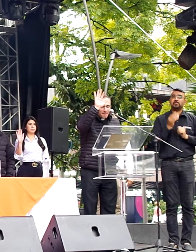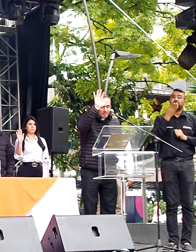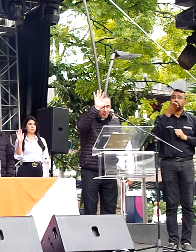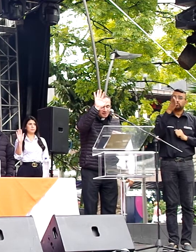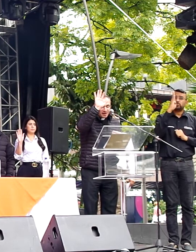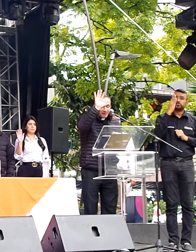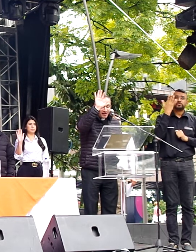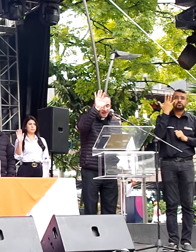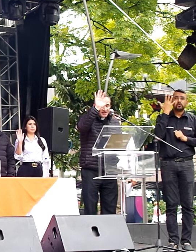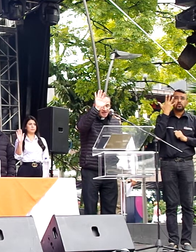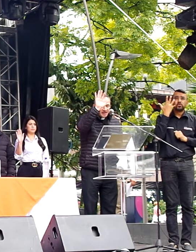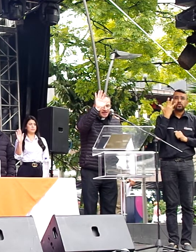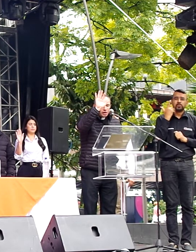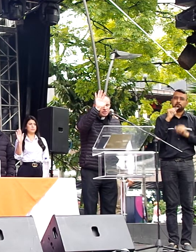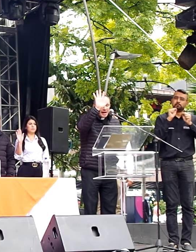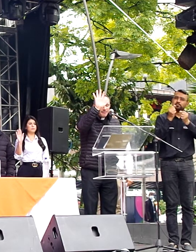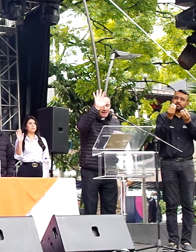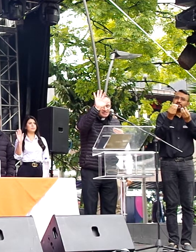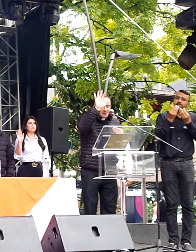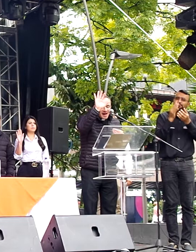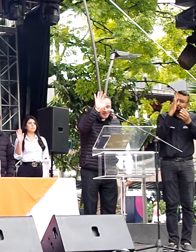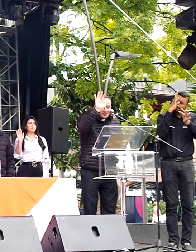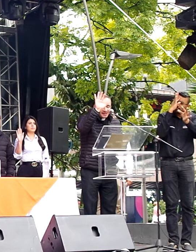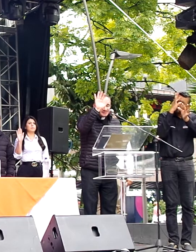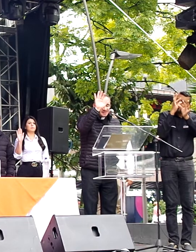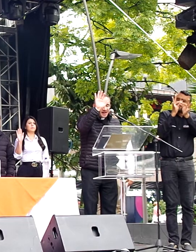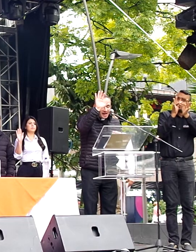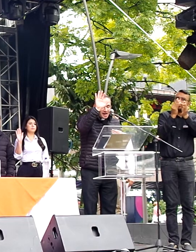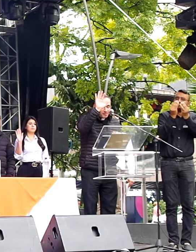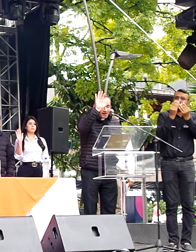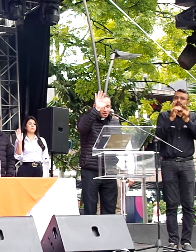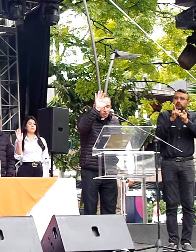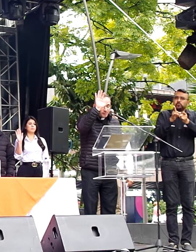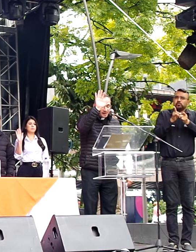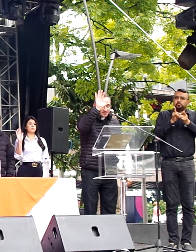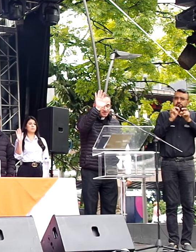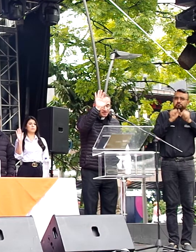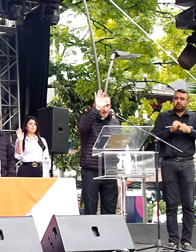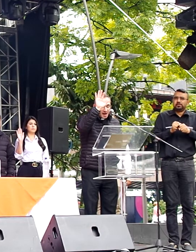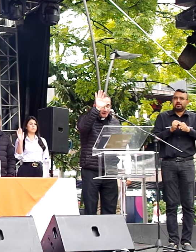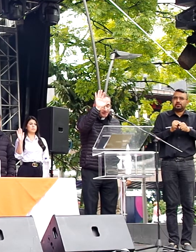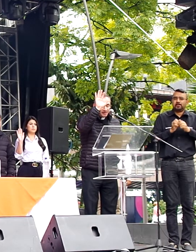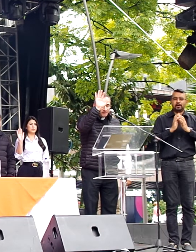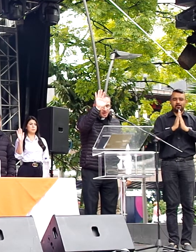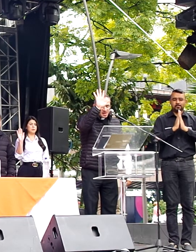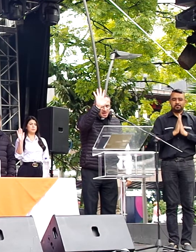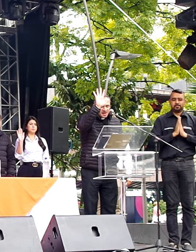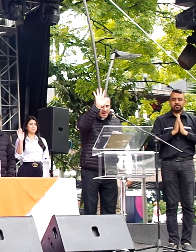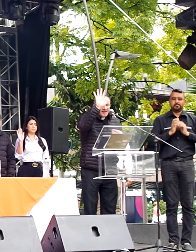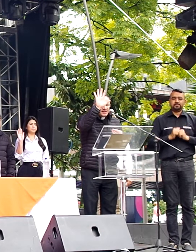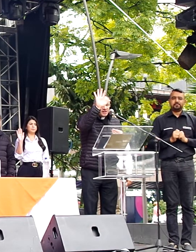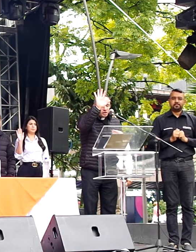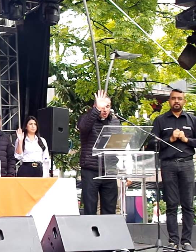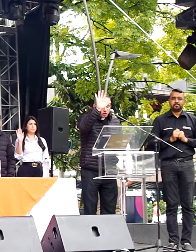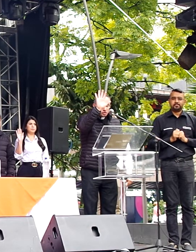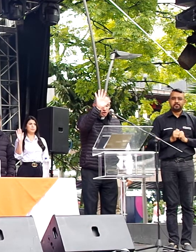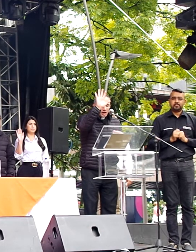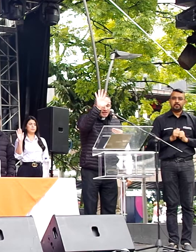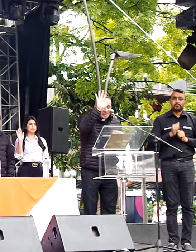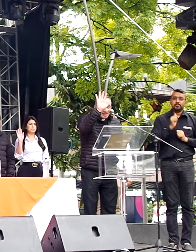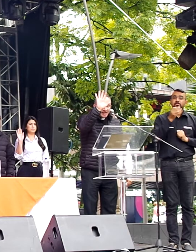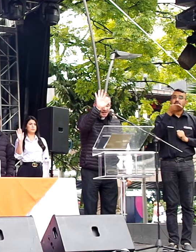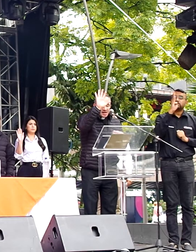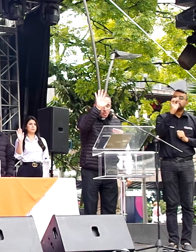aumente siempre nuestra fe y nos haga perseverantes en las buenas obras. Amén. Que